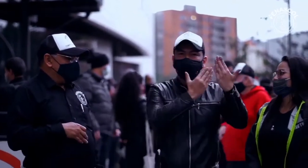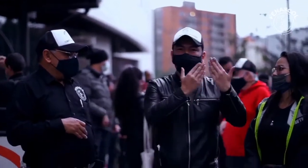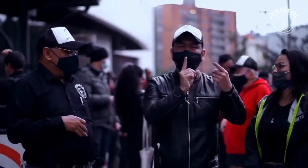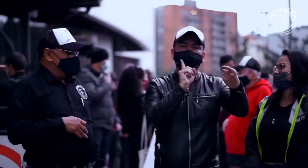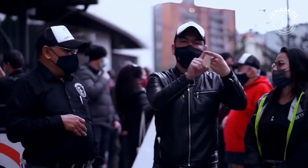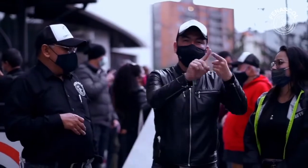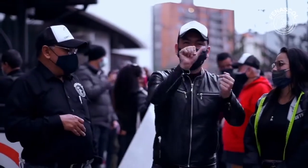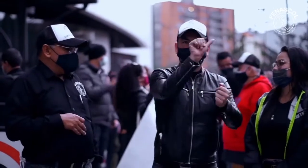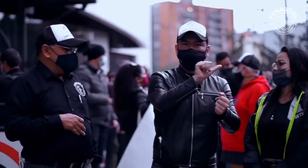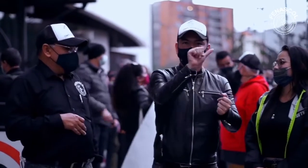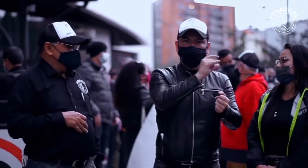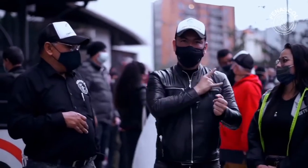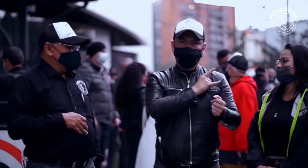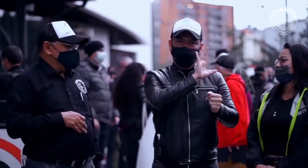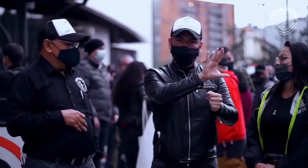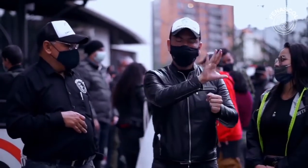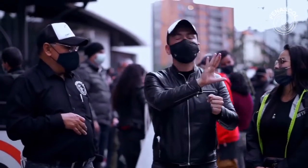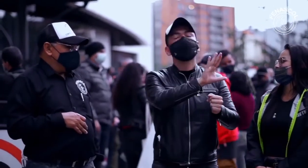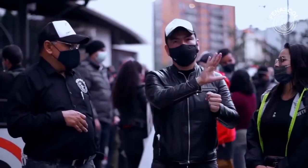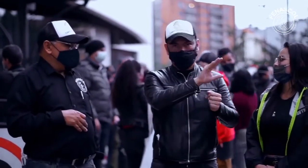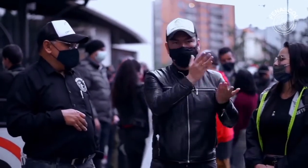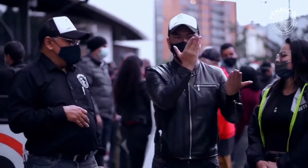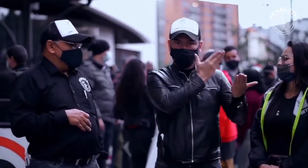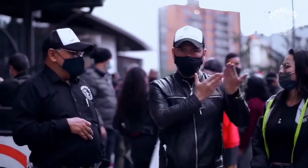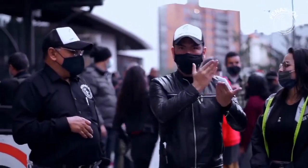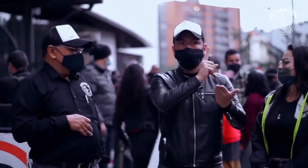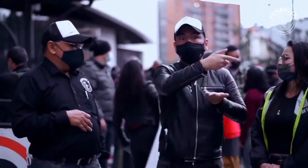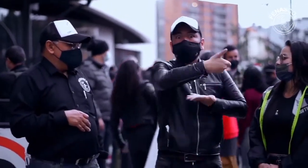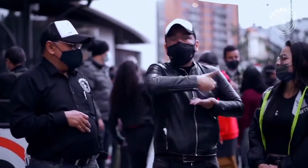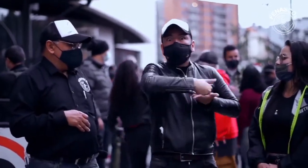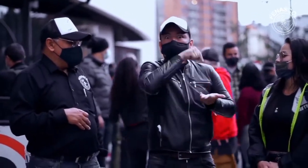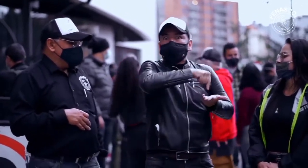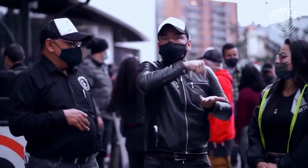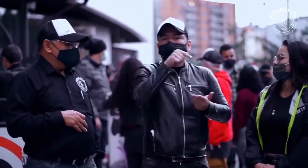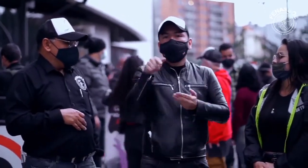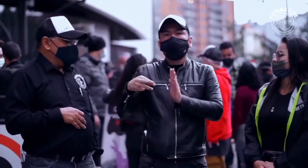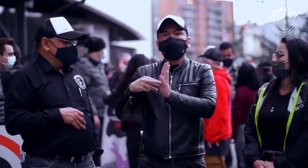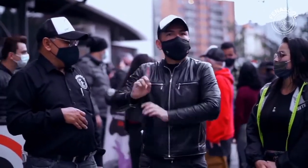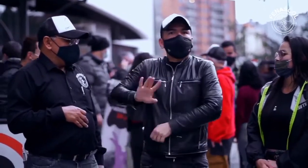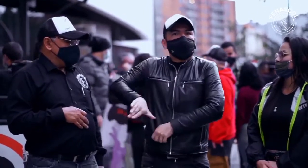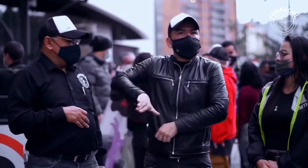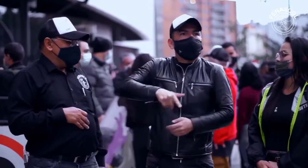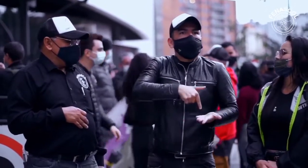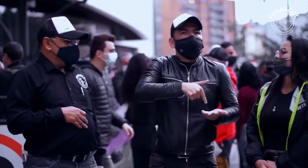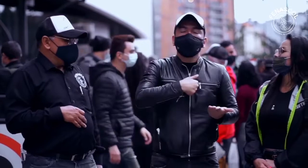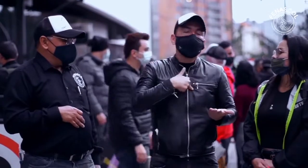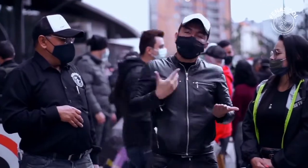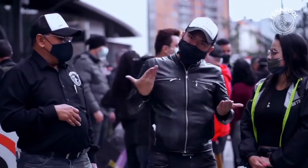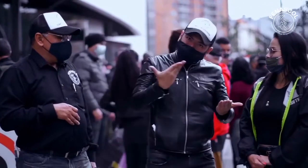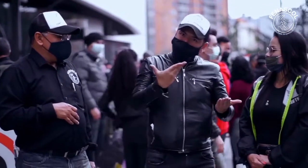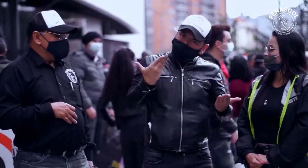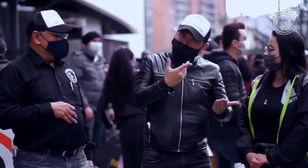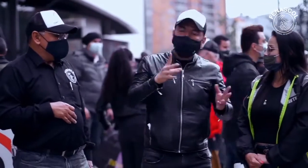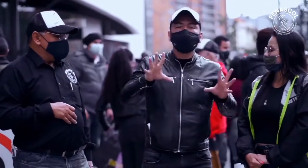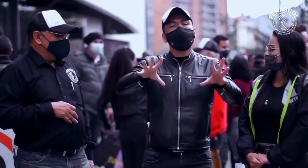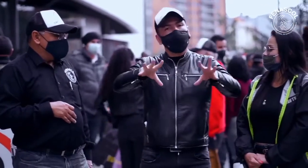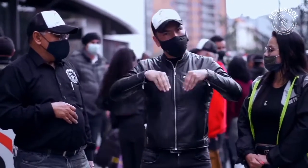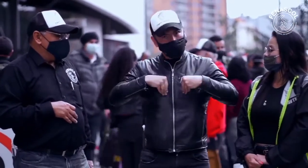agosto a cargo de las universidades, propuesta en la que se insistía mucho por parte del ministerio tratando de dejar de lado la segunda, y después de mucho